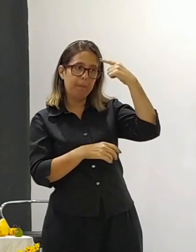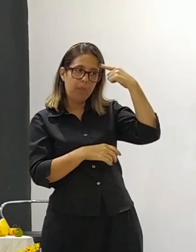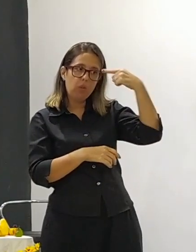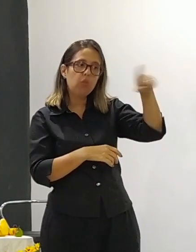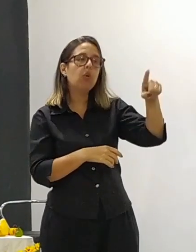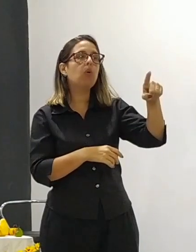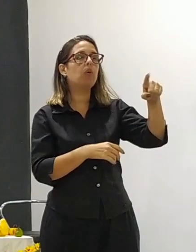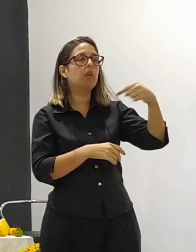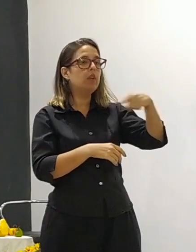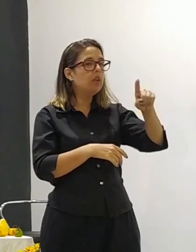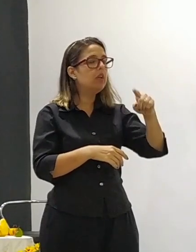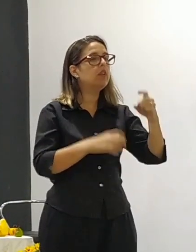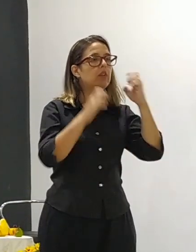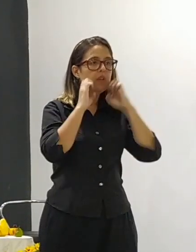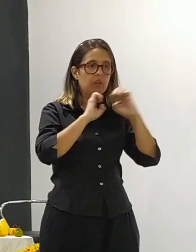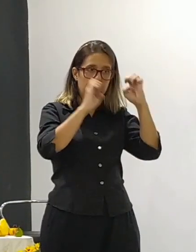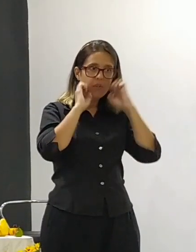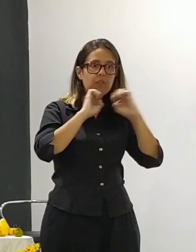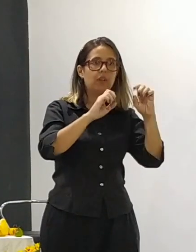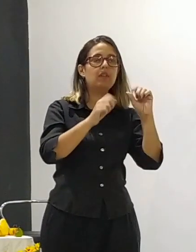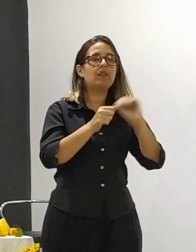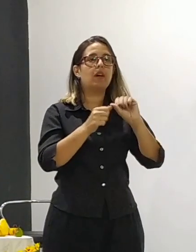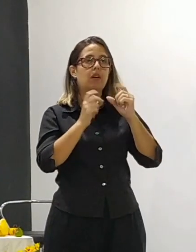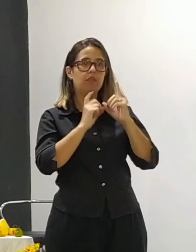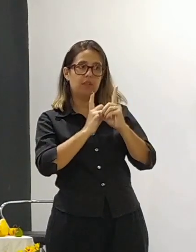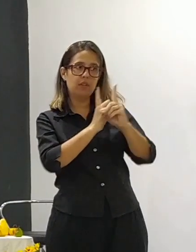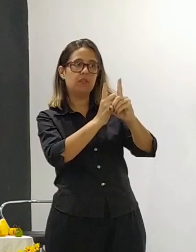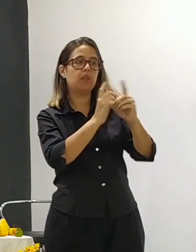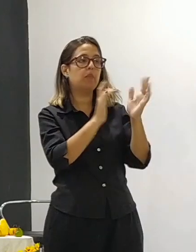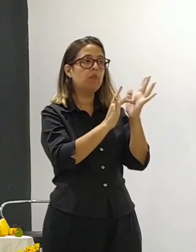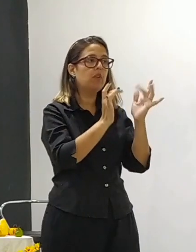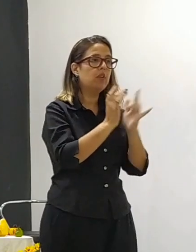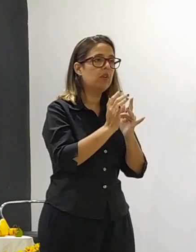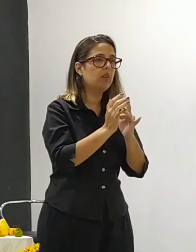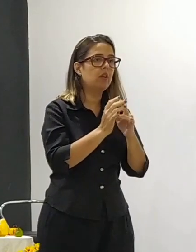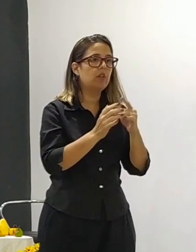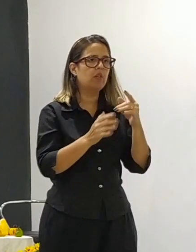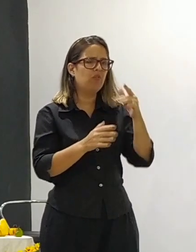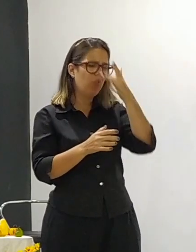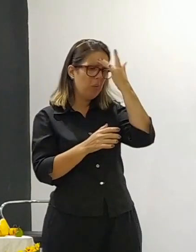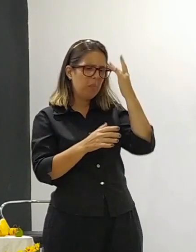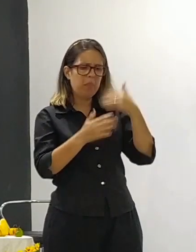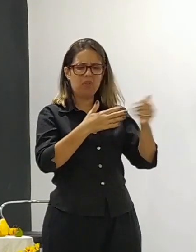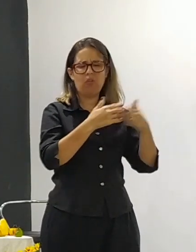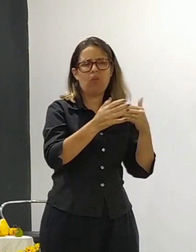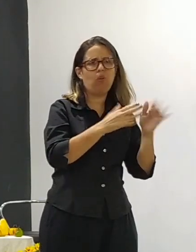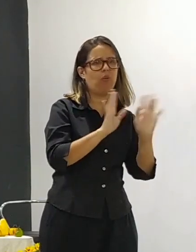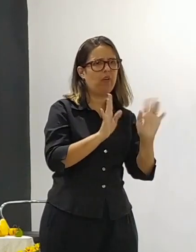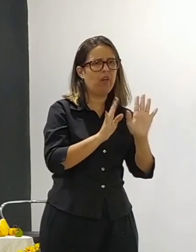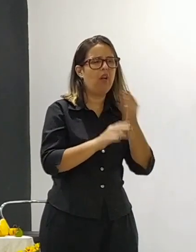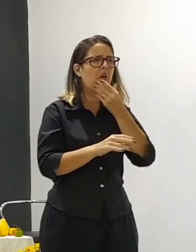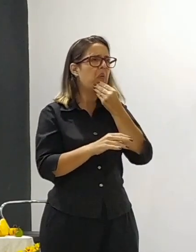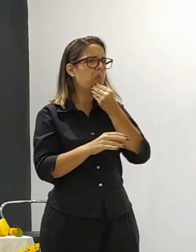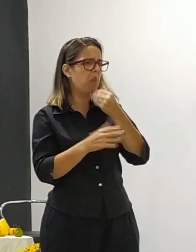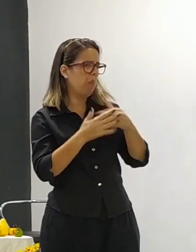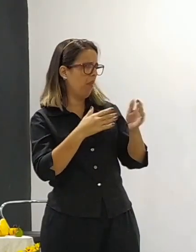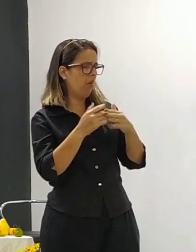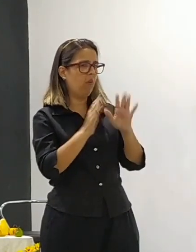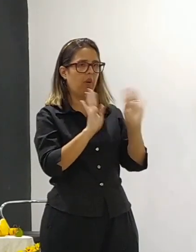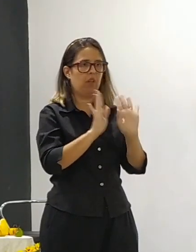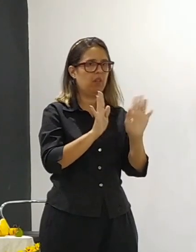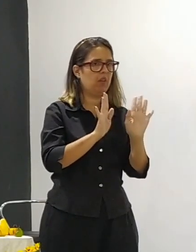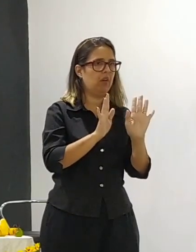de fazer discípulo foi Jesus. Não foi uma pessoa qualquer, não foi um homem qualquer,